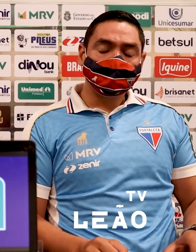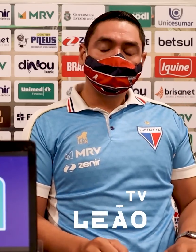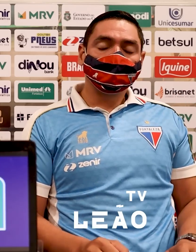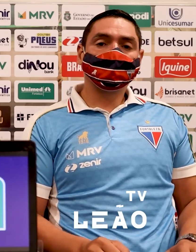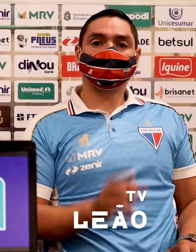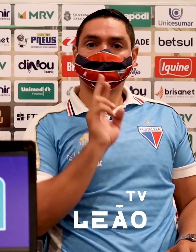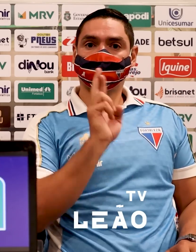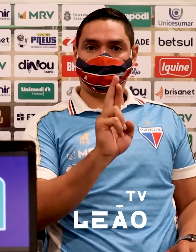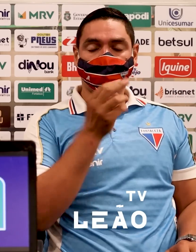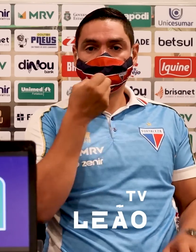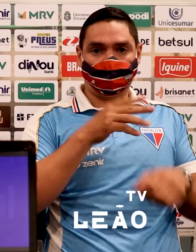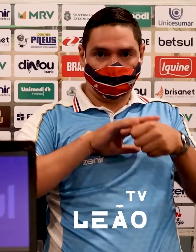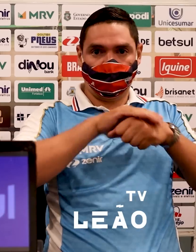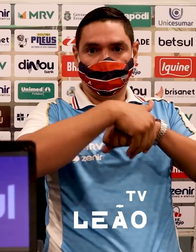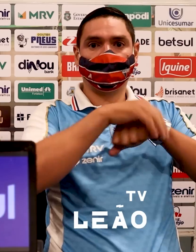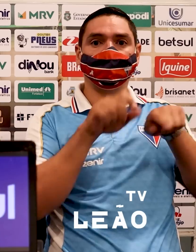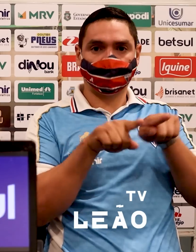Eu